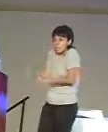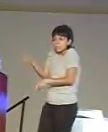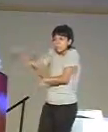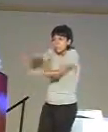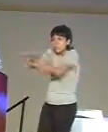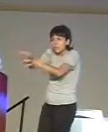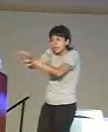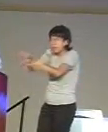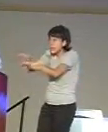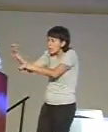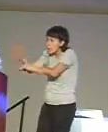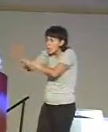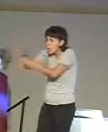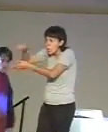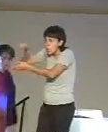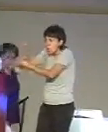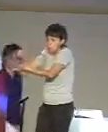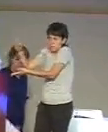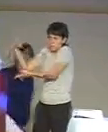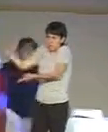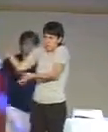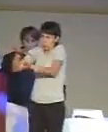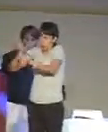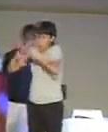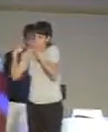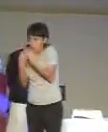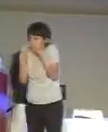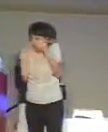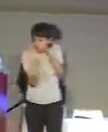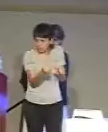esa calidad de tan pésima,